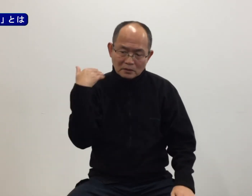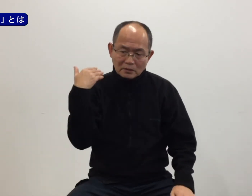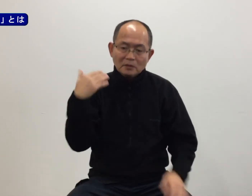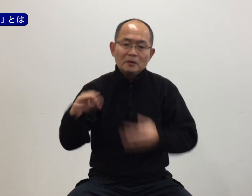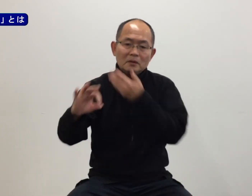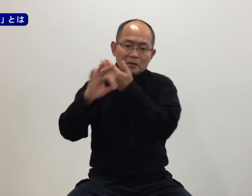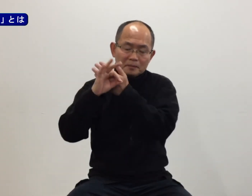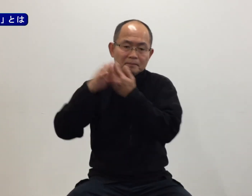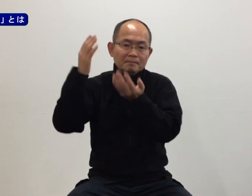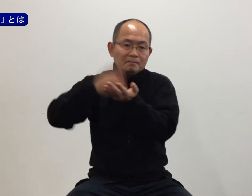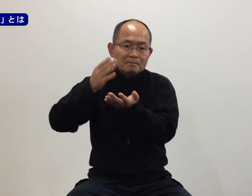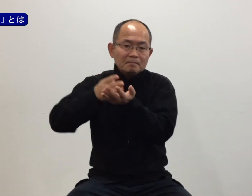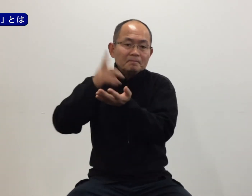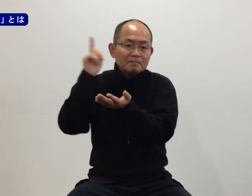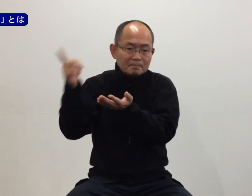先ほどの事例デー